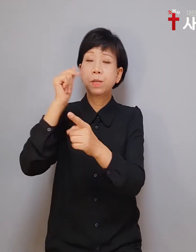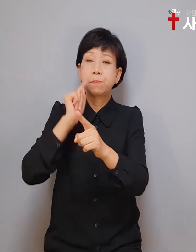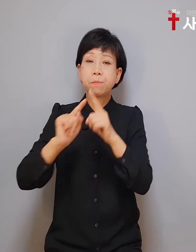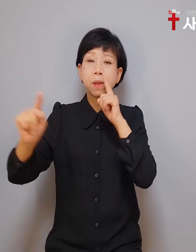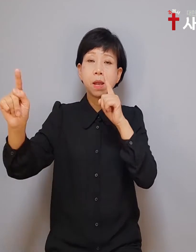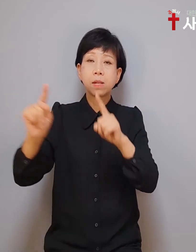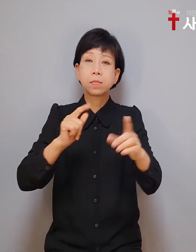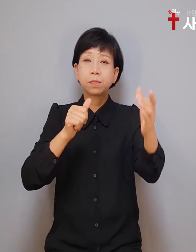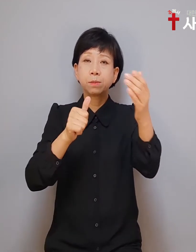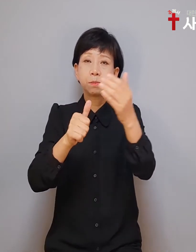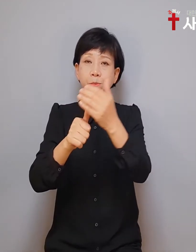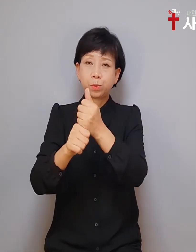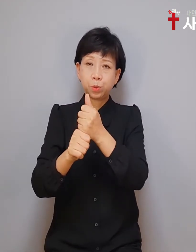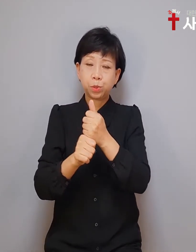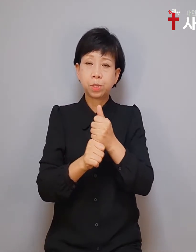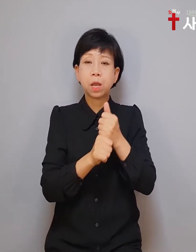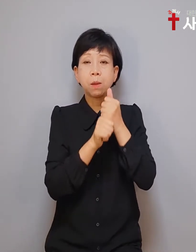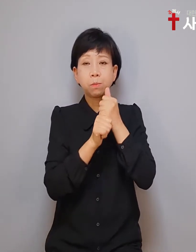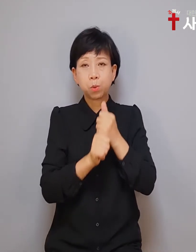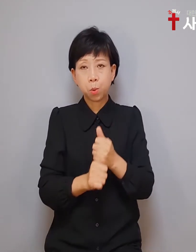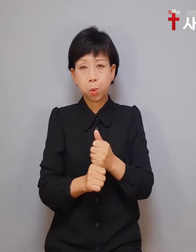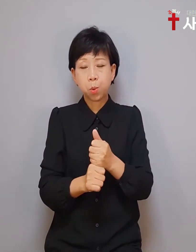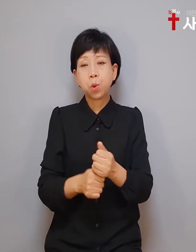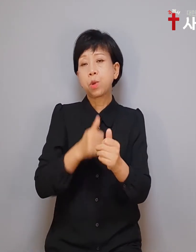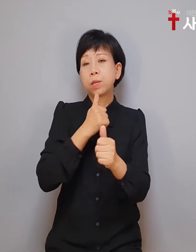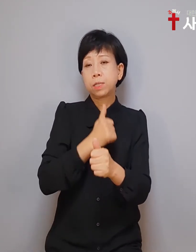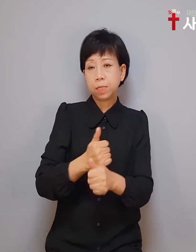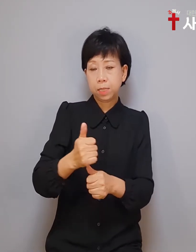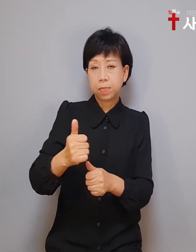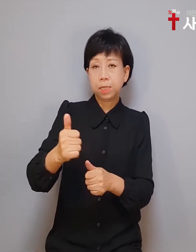주님 말씀 붙잡고